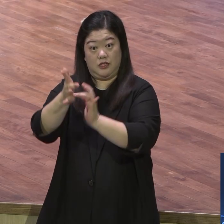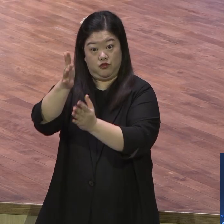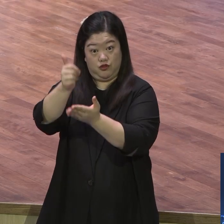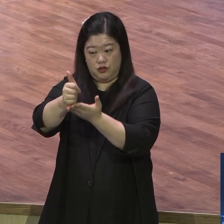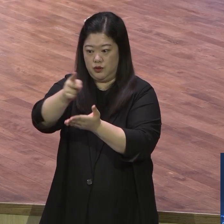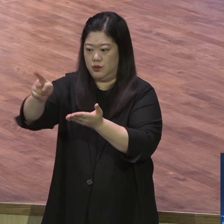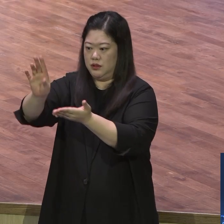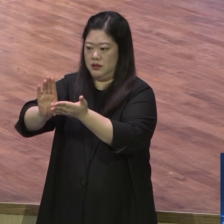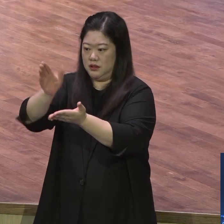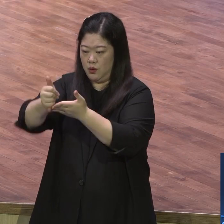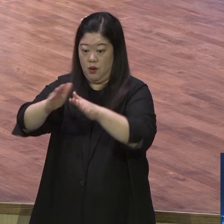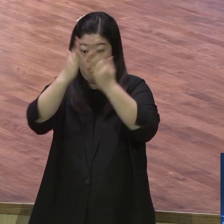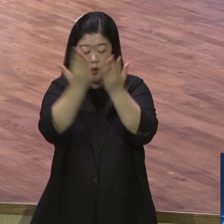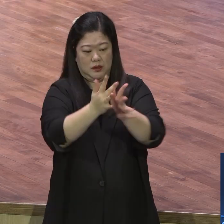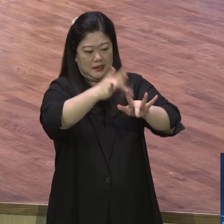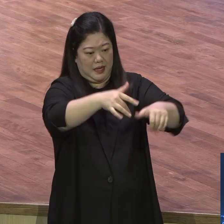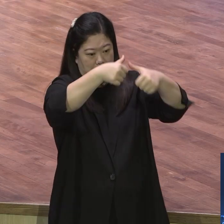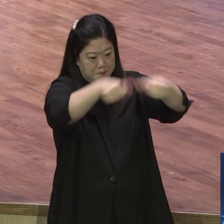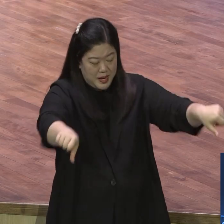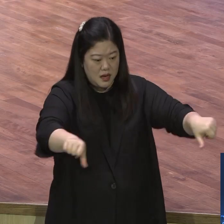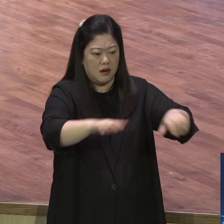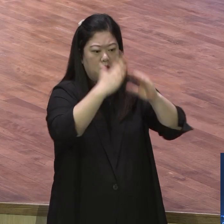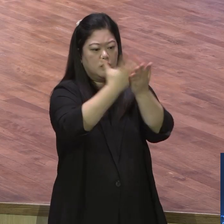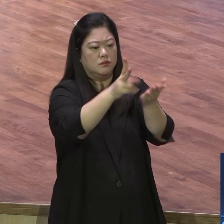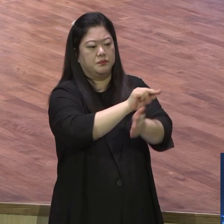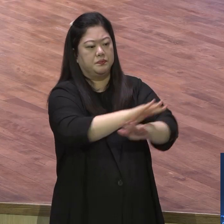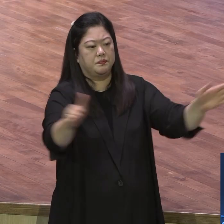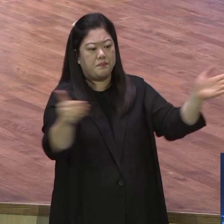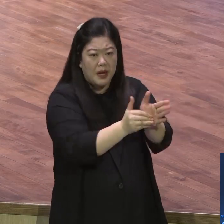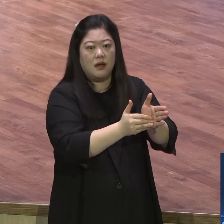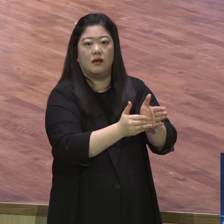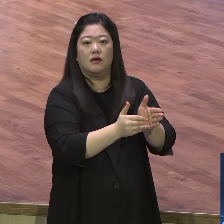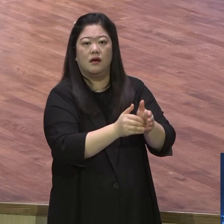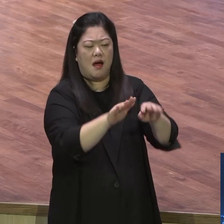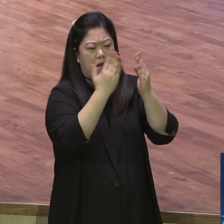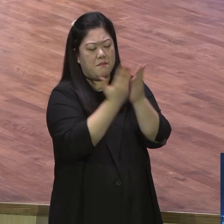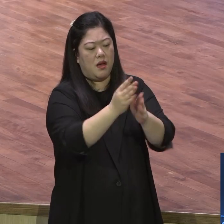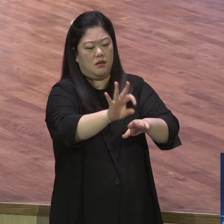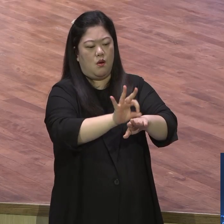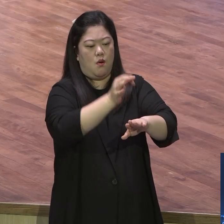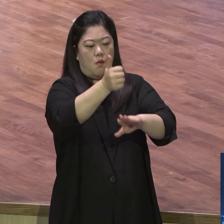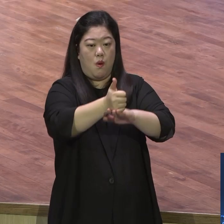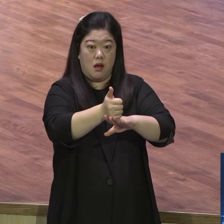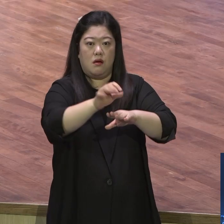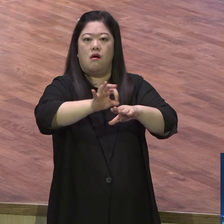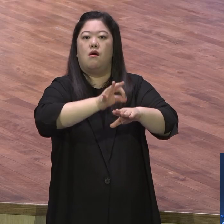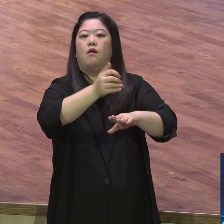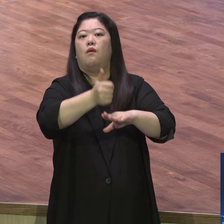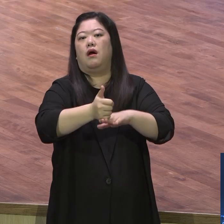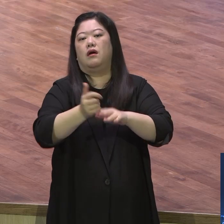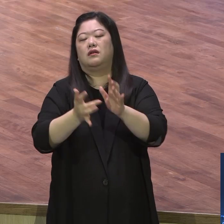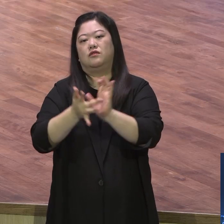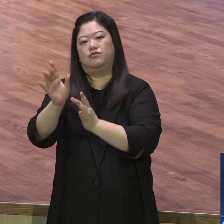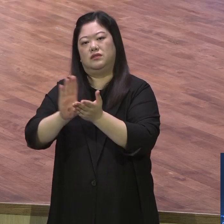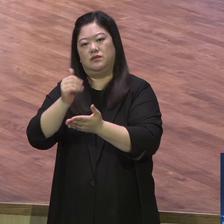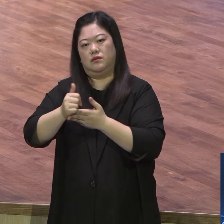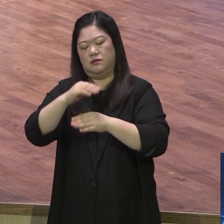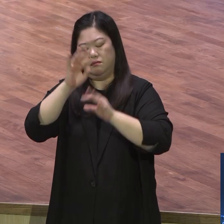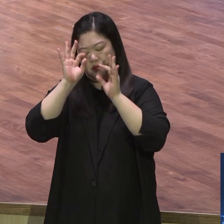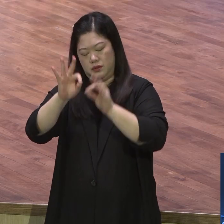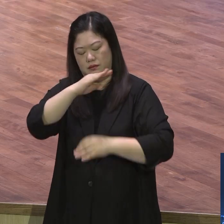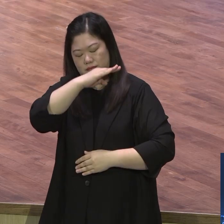만앙의 왕이심을 놓치지 마시기 바랍니다 만앙의 왕이시라 말이에요 예수 그리스도가